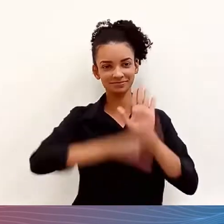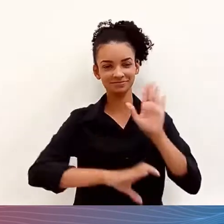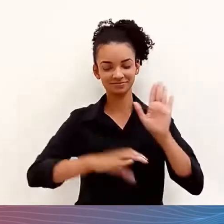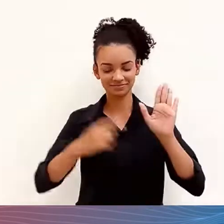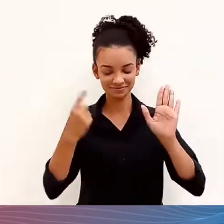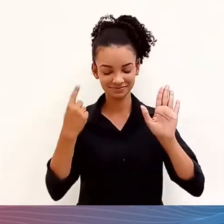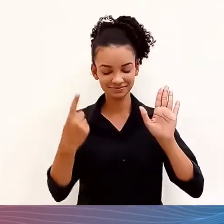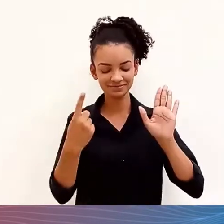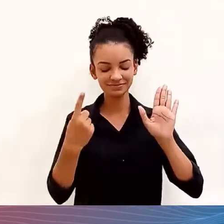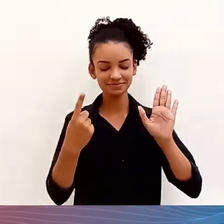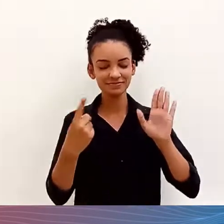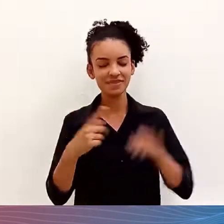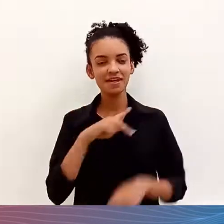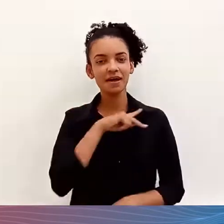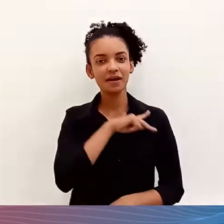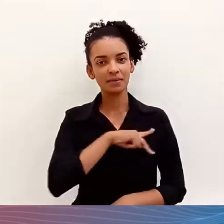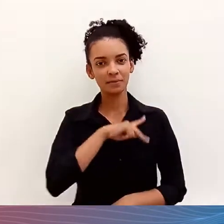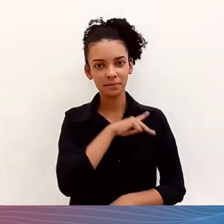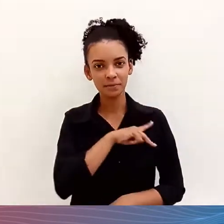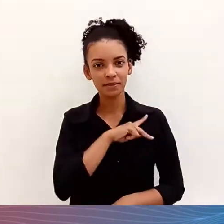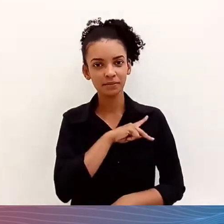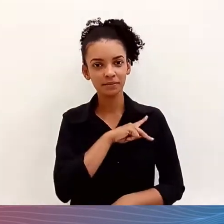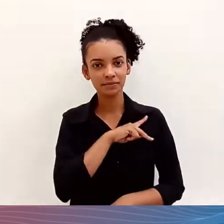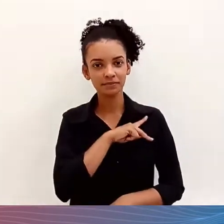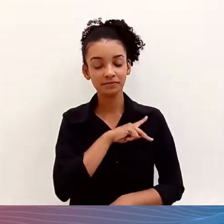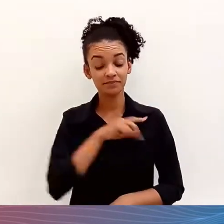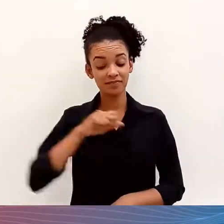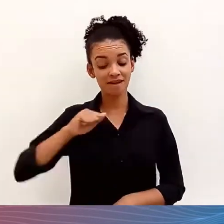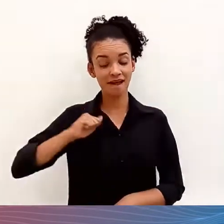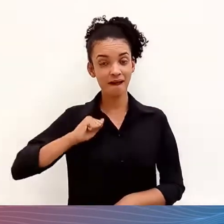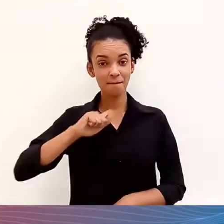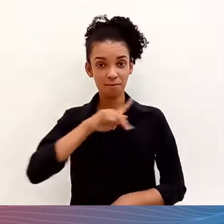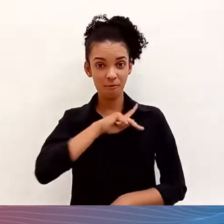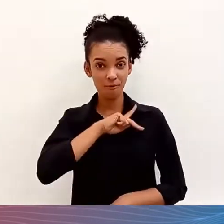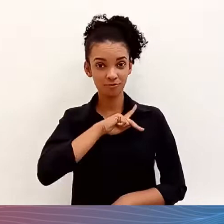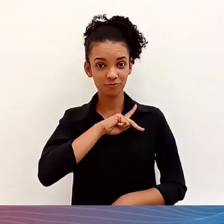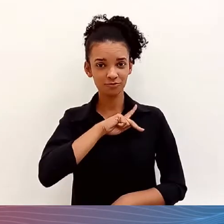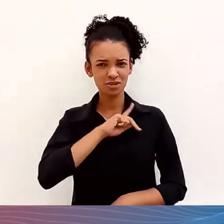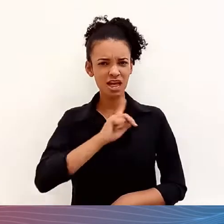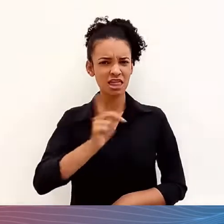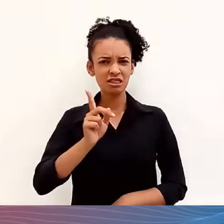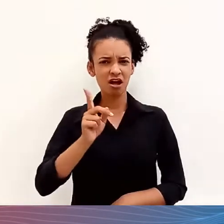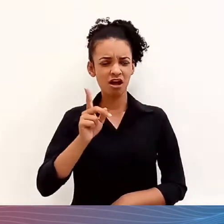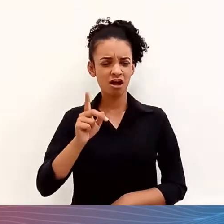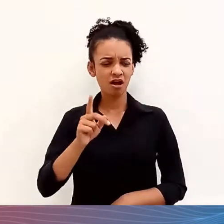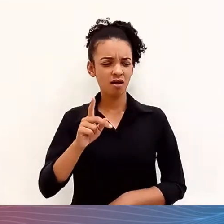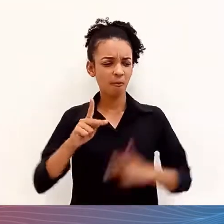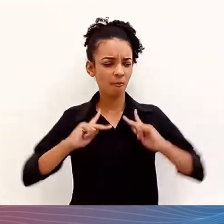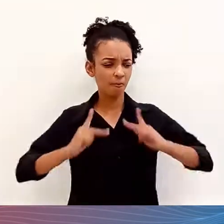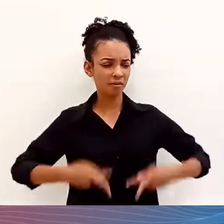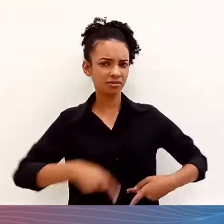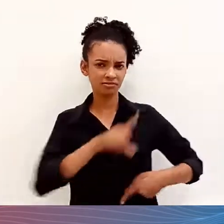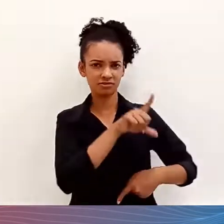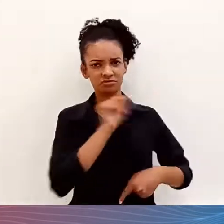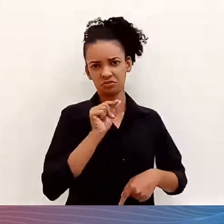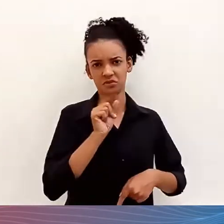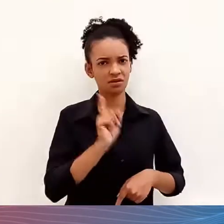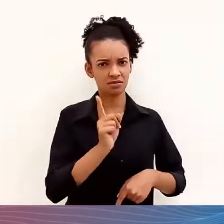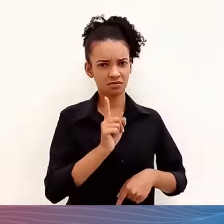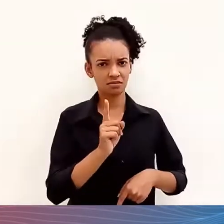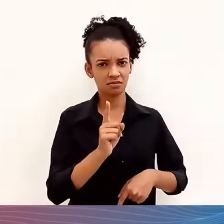Paulo, apóstolo, não da parte de homem, nem por intermédio de homem